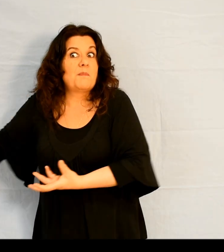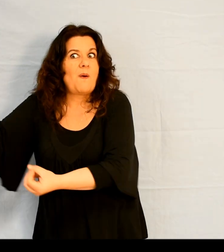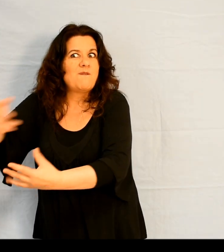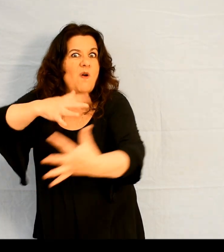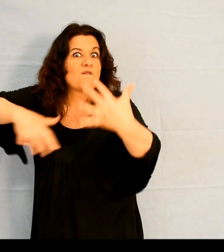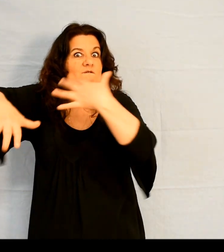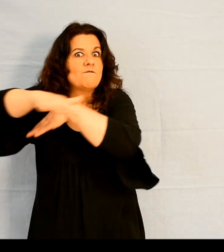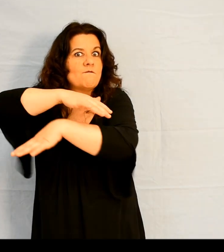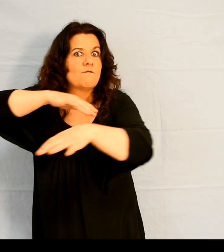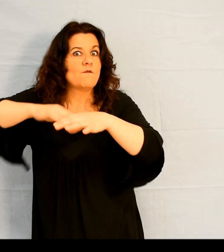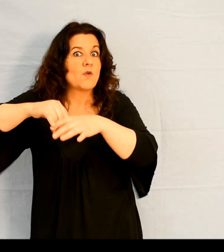Jésus.